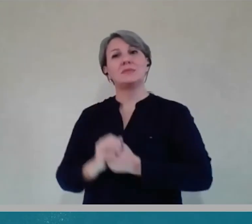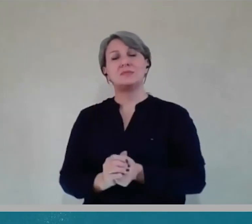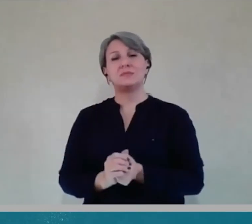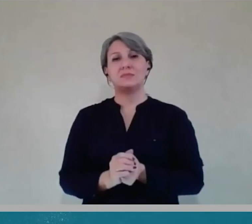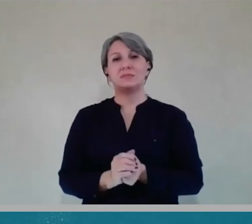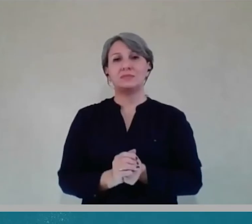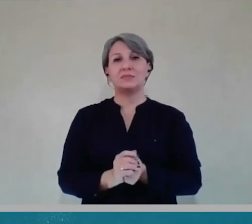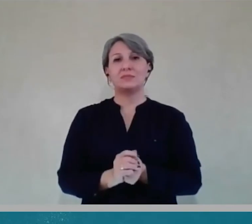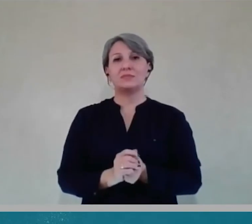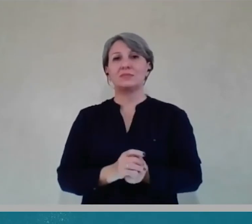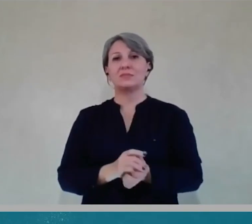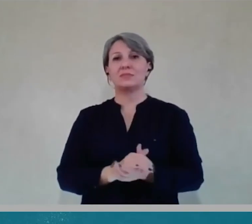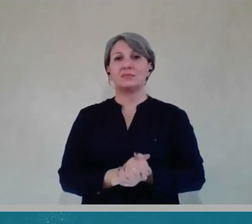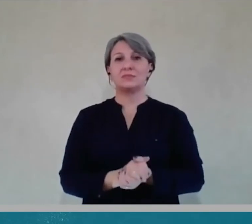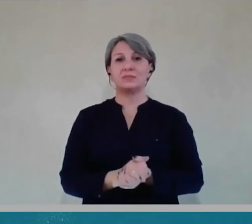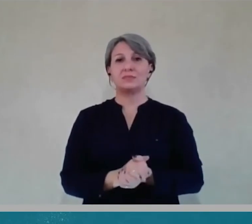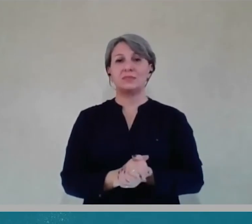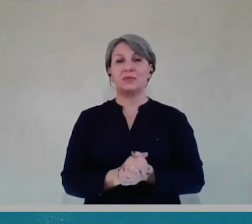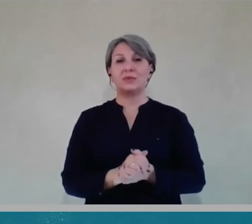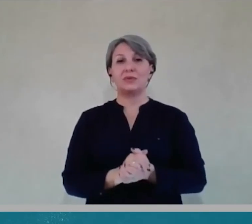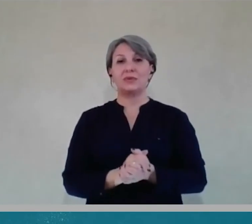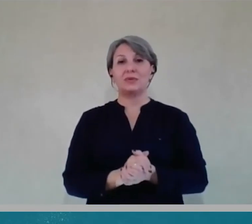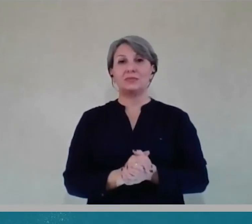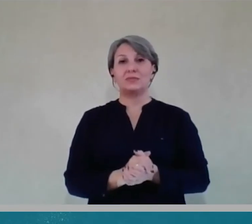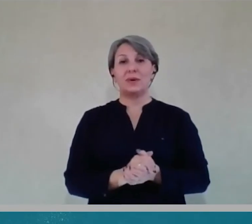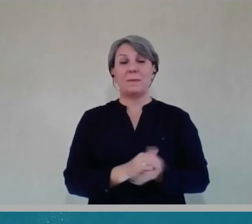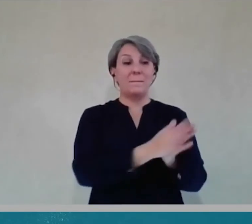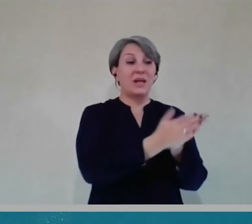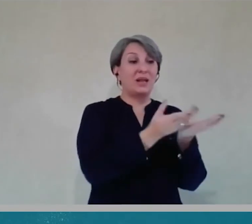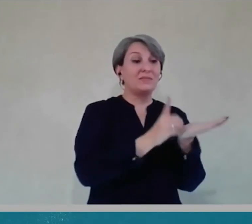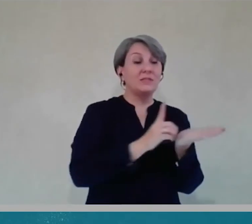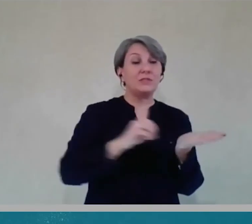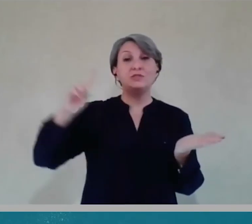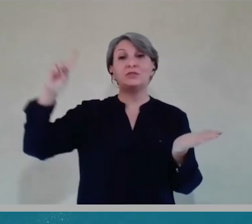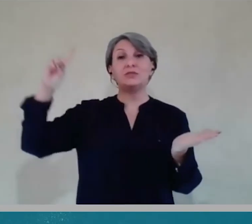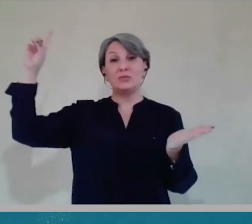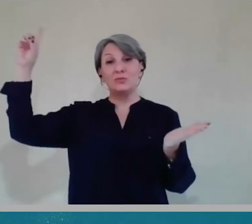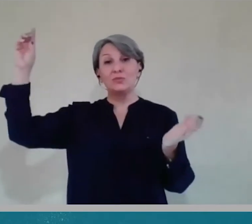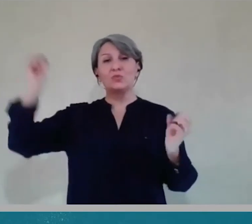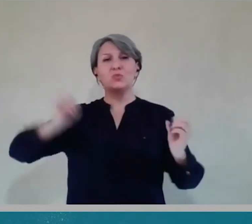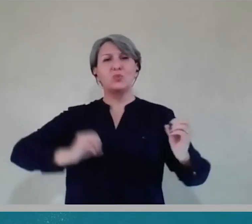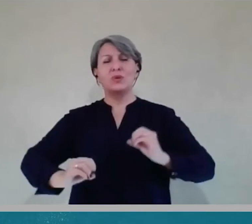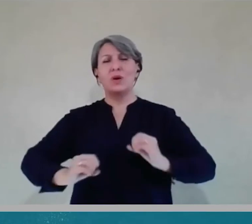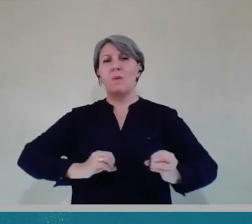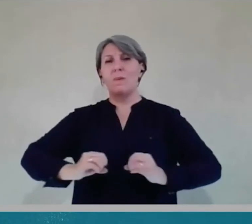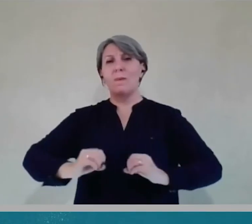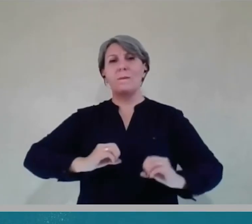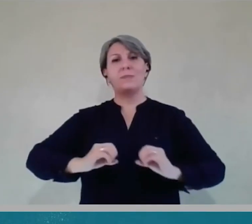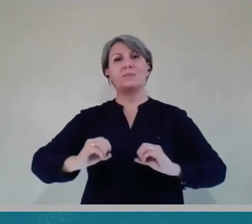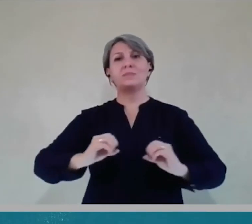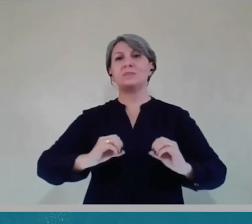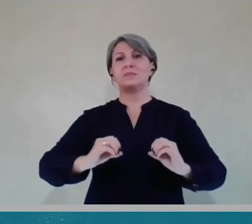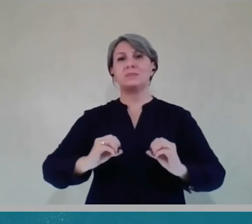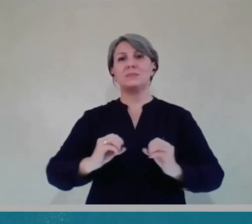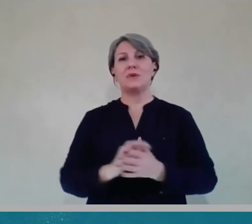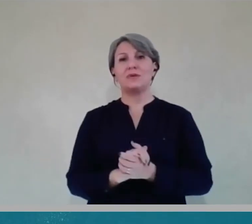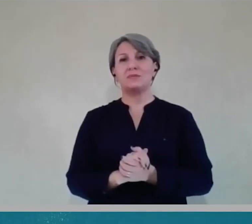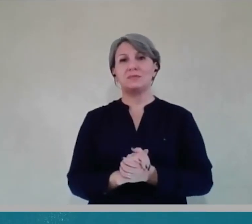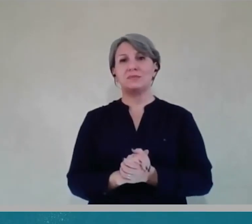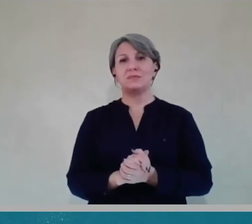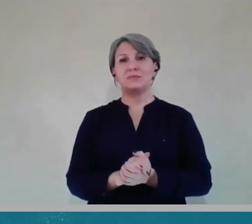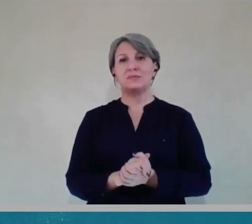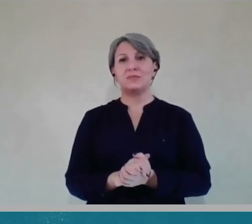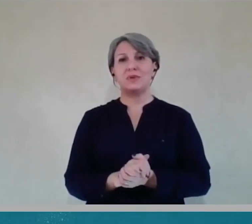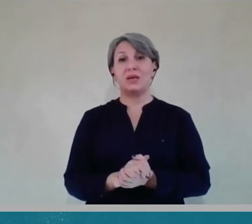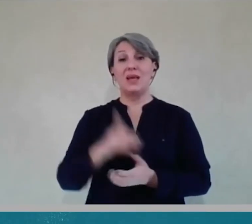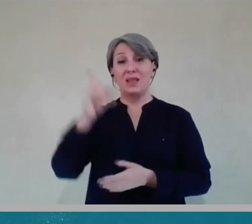palavra que Deus fez toda a obra. Deus criou esse universo, foi pela palavra. E toda